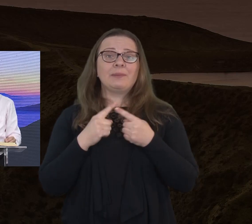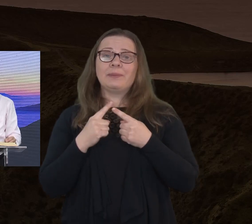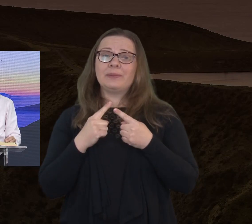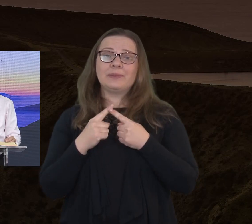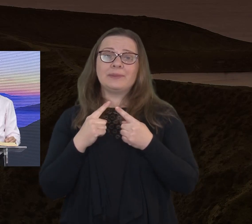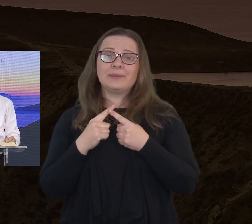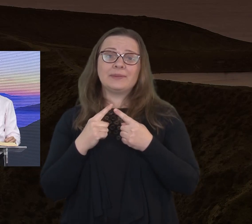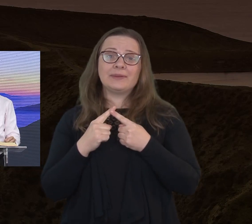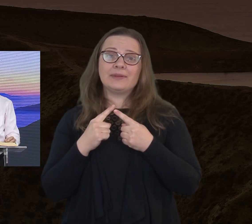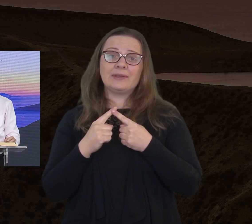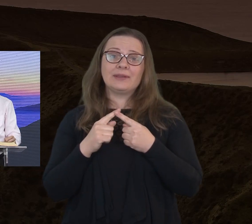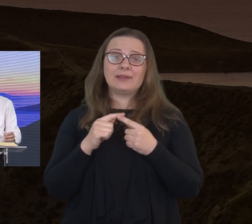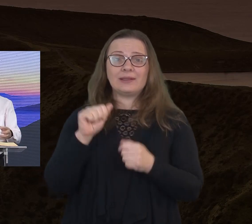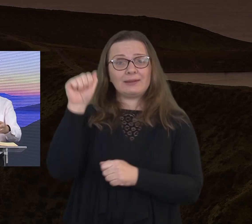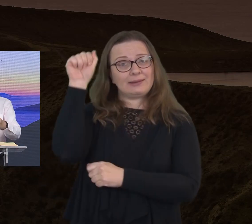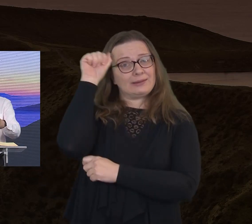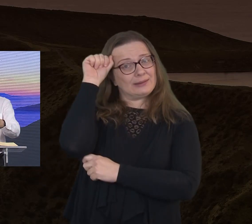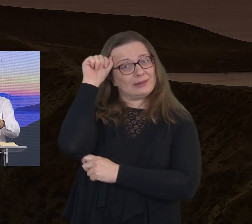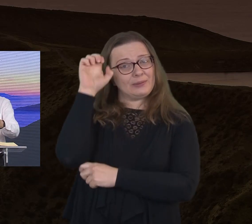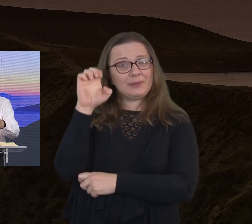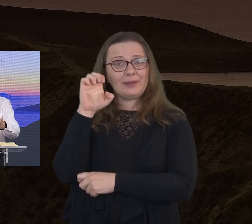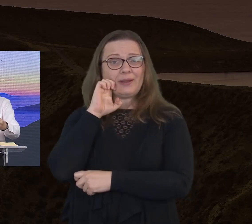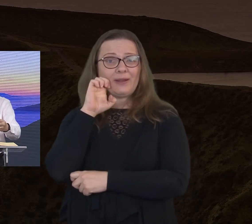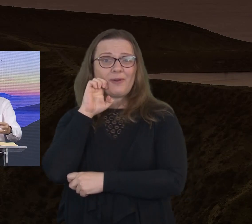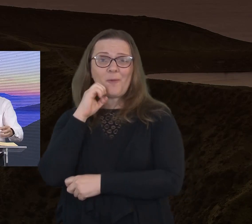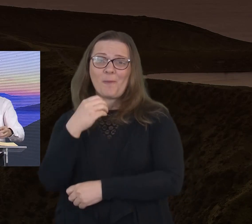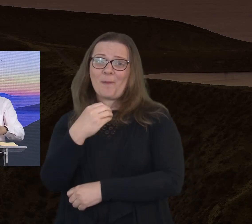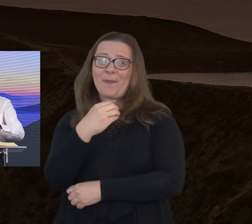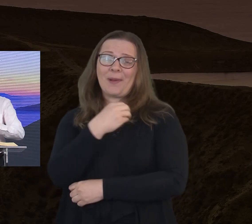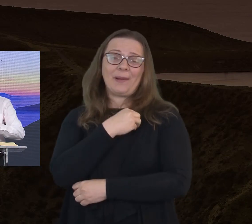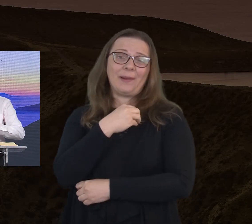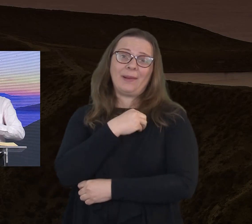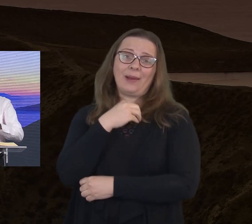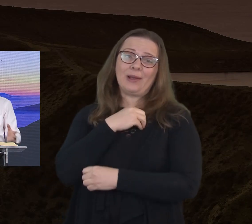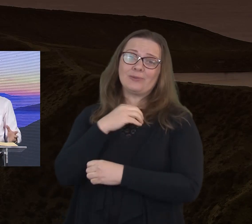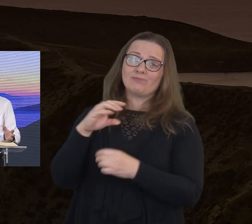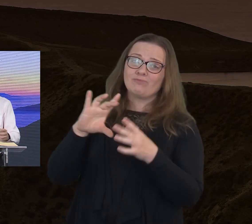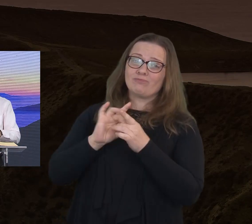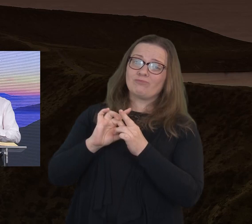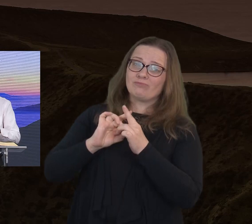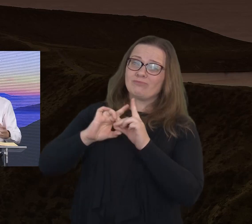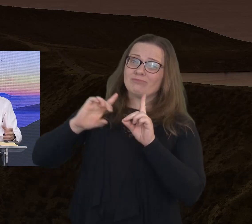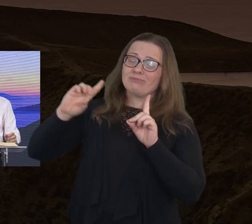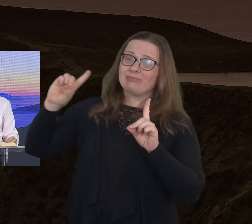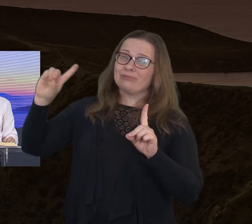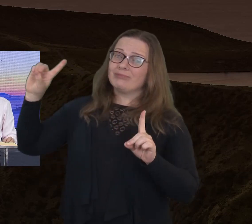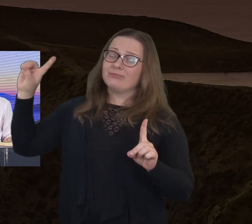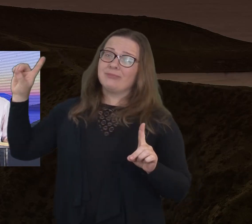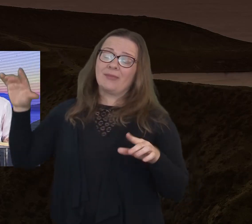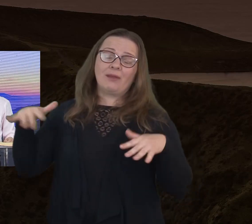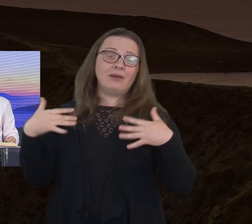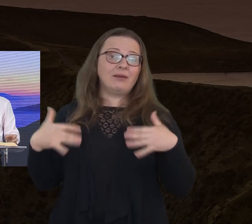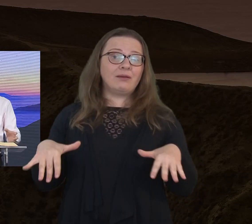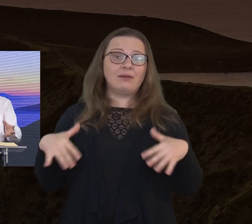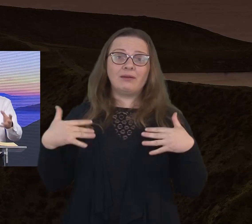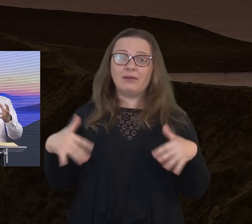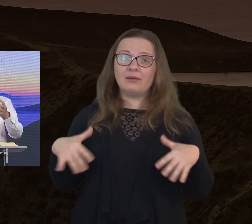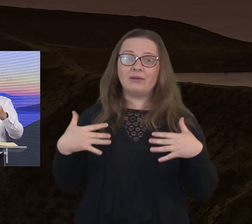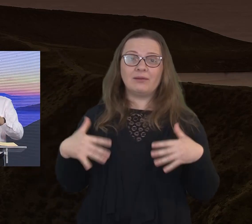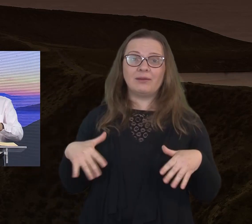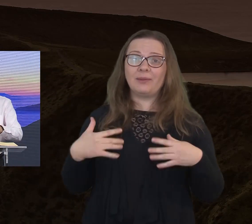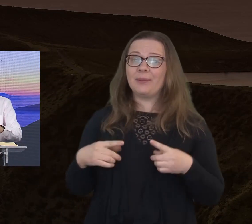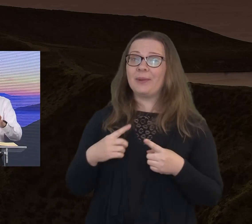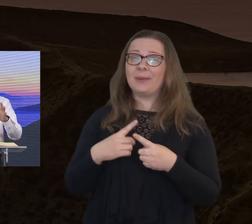homem. Portanto, meus queridos irmãos, essa desconexão foi uma tragédia mesmo. Porque